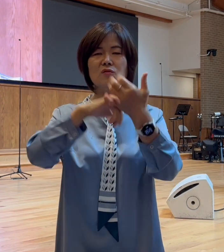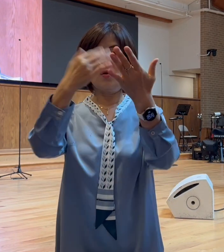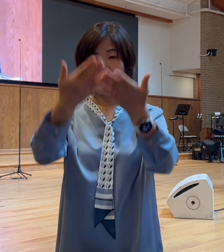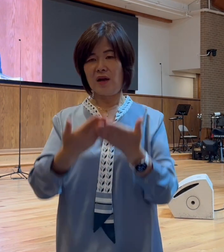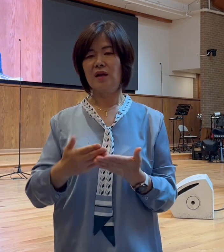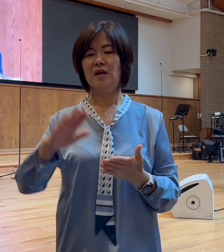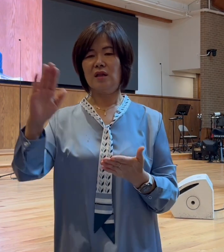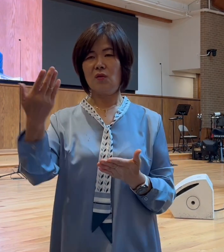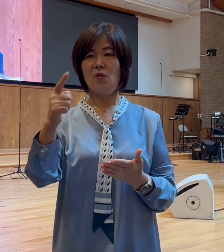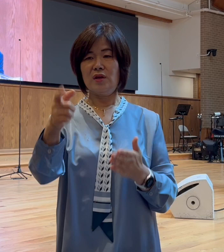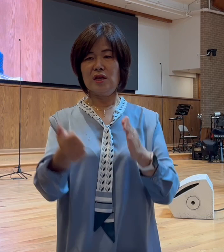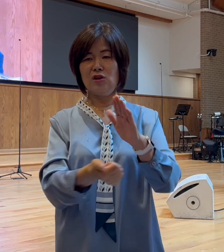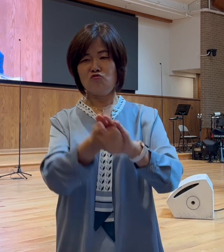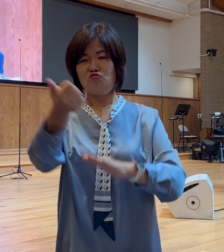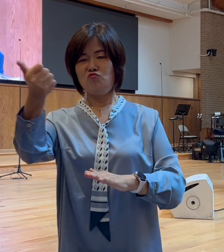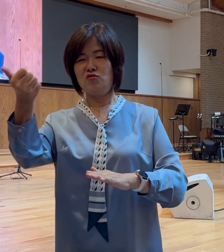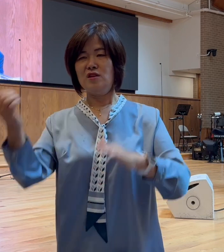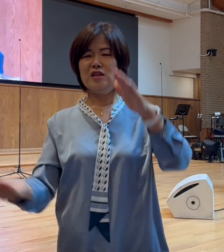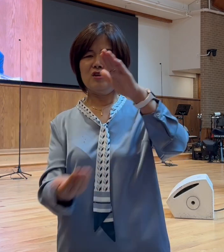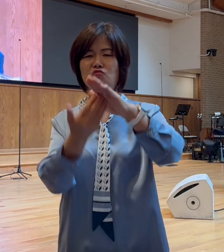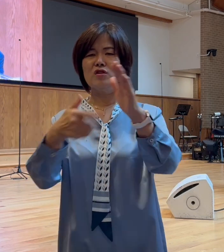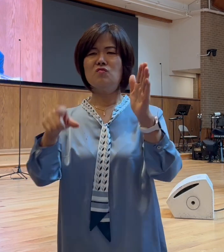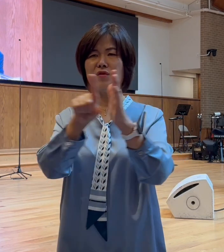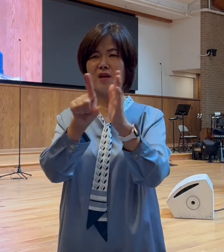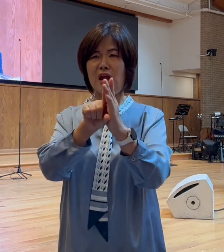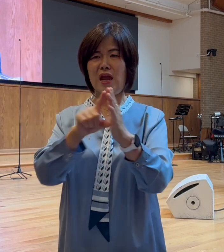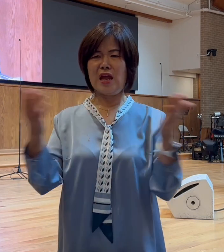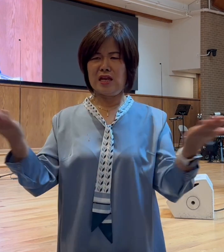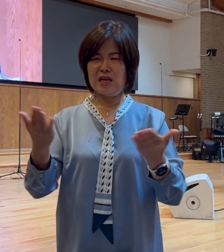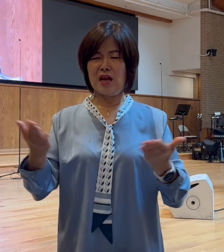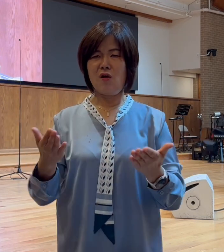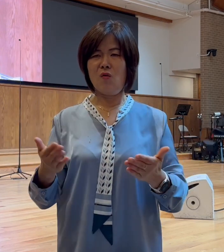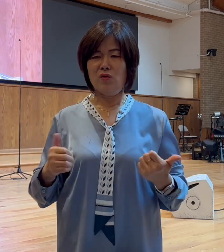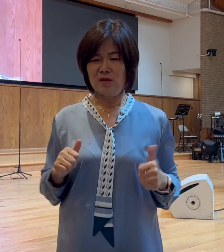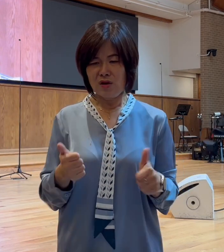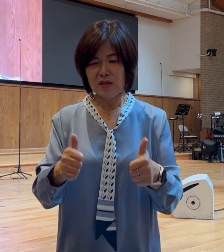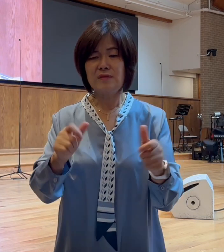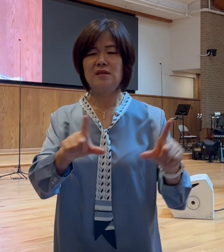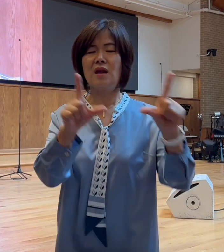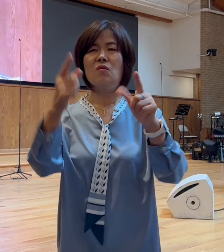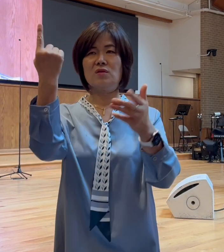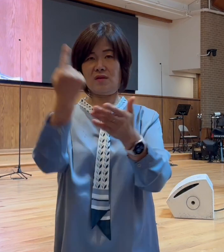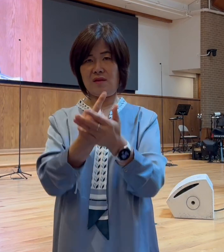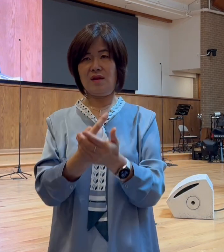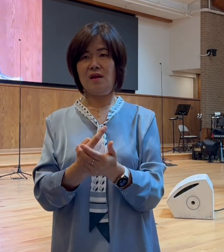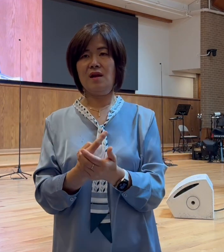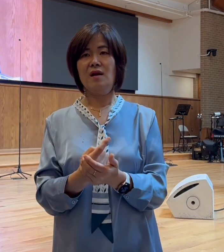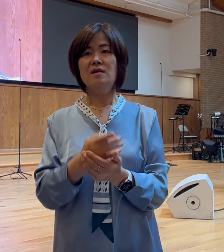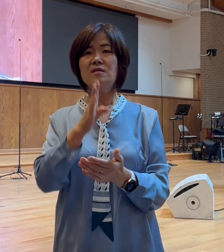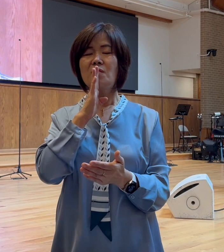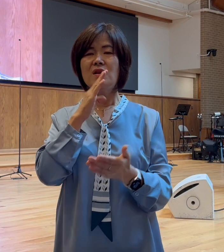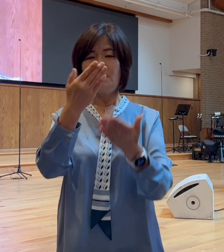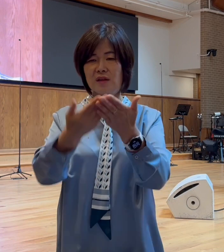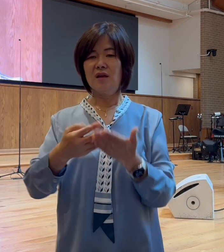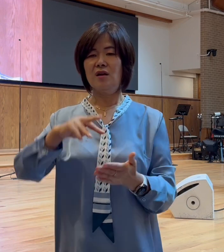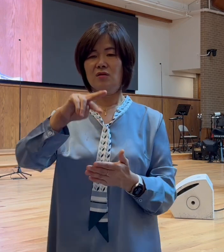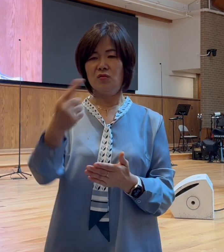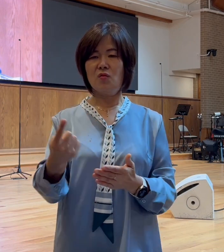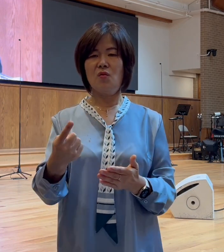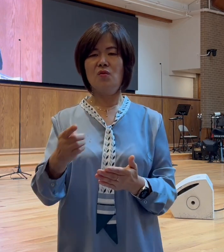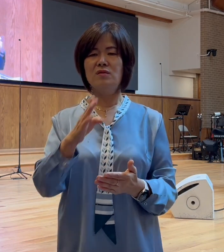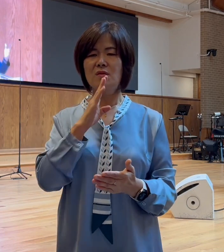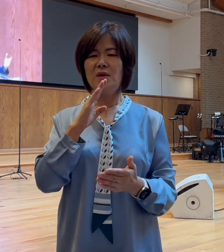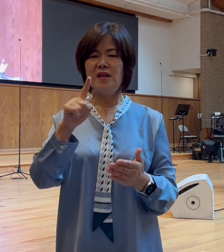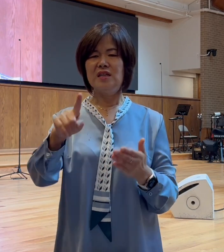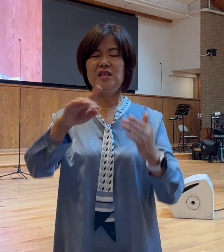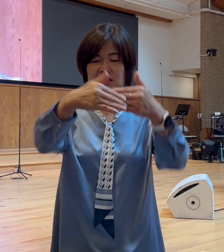받아들이고 이 꿈을 성취하게 달려오셨겠지만, 혹시 그렇지 않다면, 아니면 받아들이셨더라도 그저